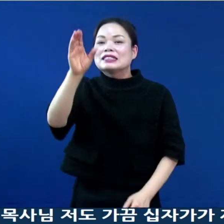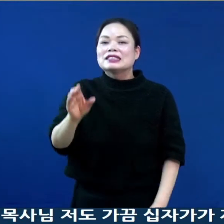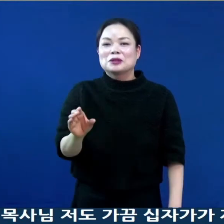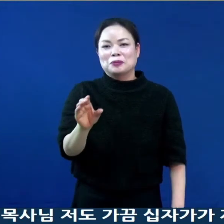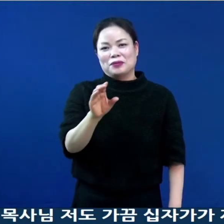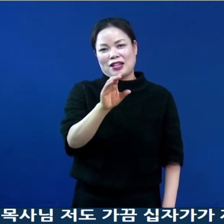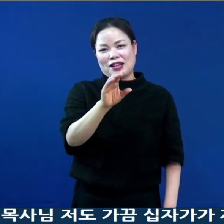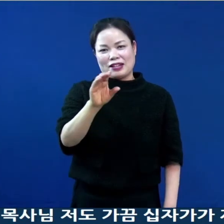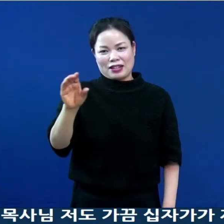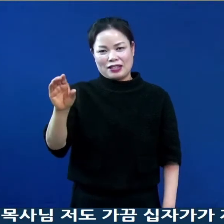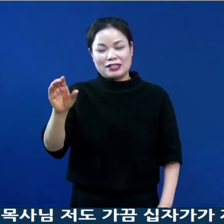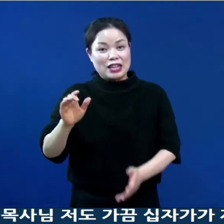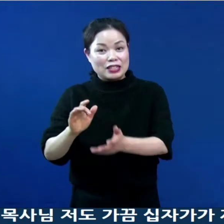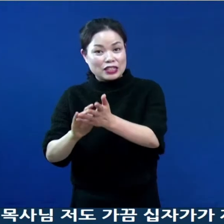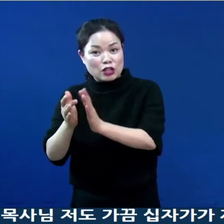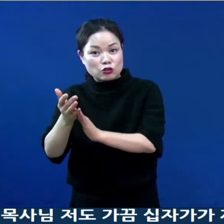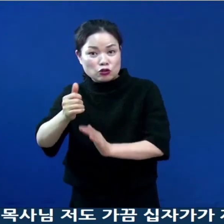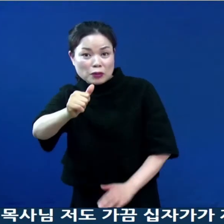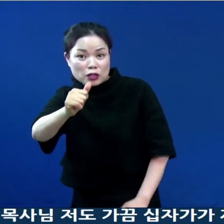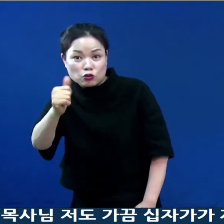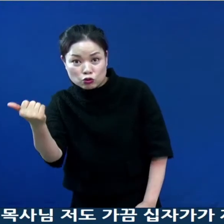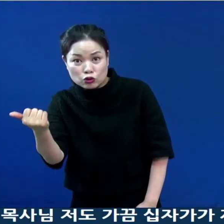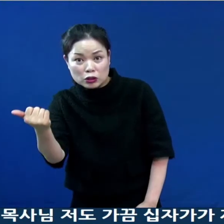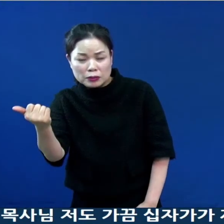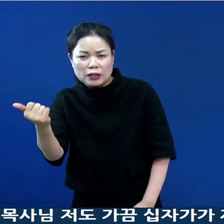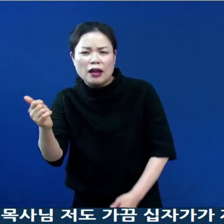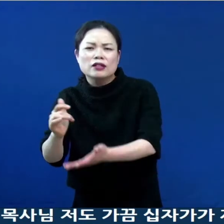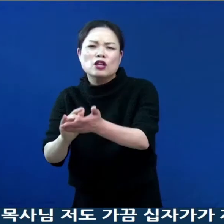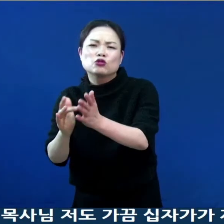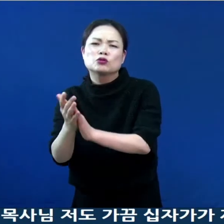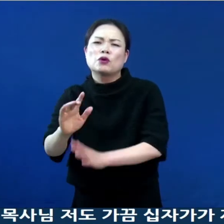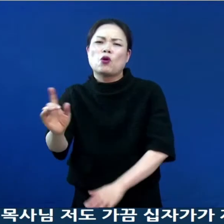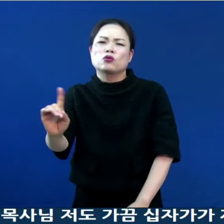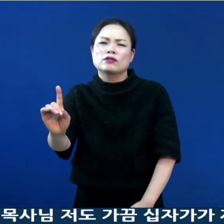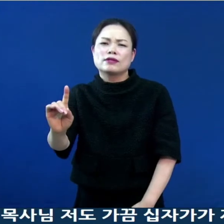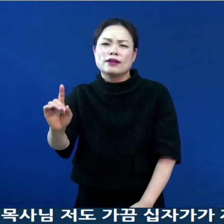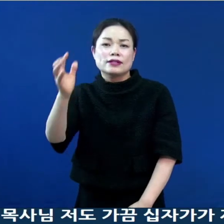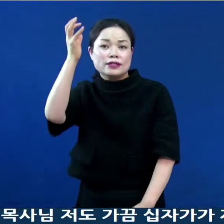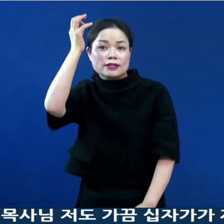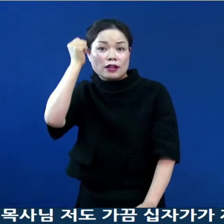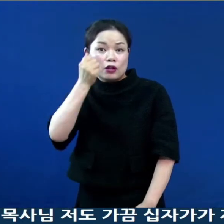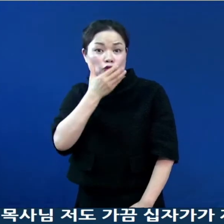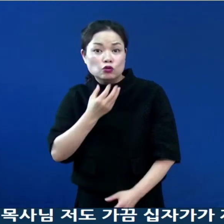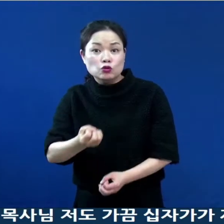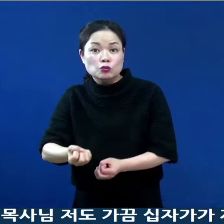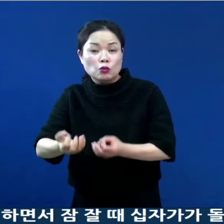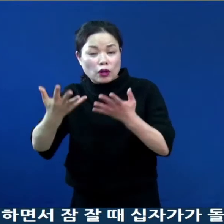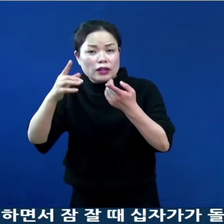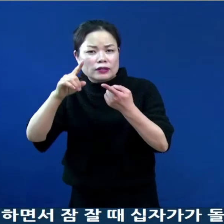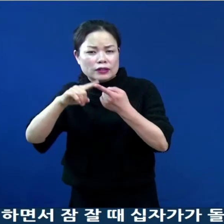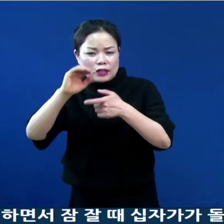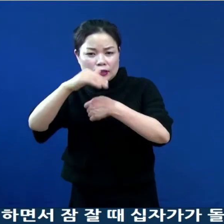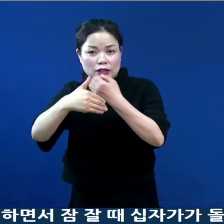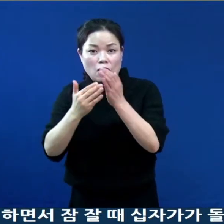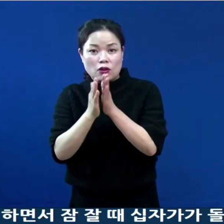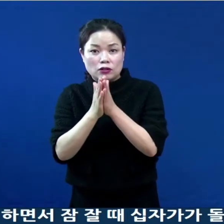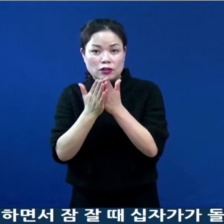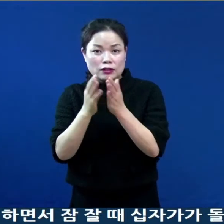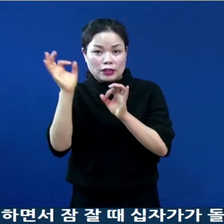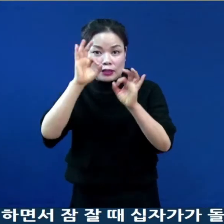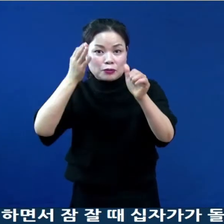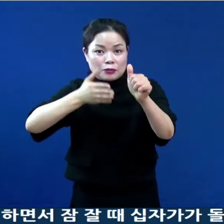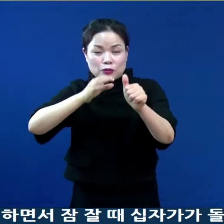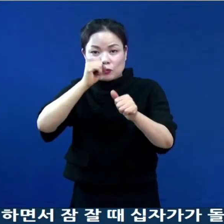십자가의 예수님의 죽으심을 예수님이 어떻게 기억하라고 축복해 주셨는지 성경 한 구절을 나눴으면